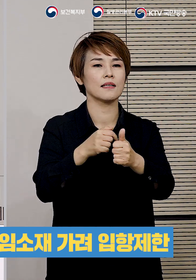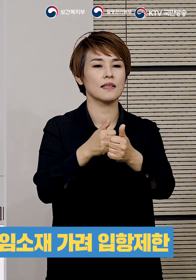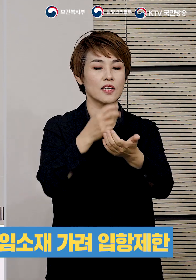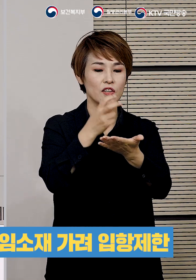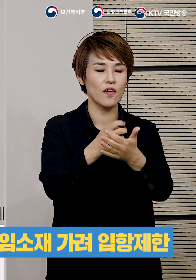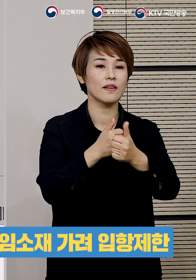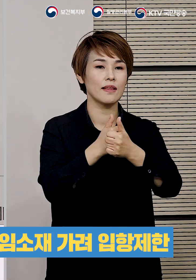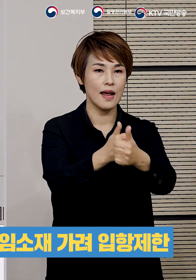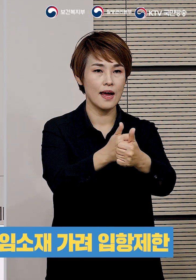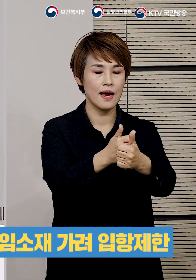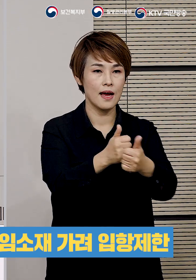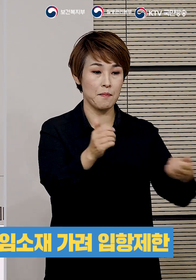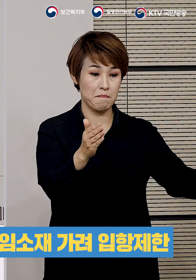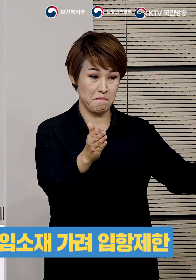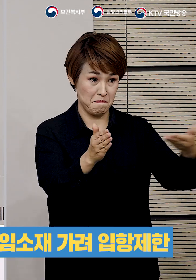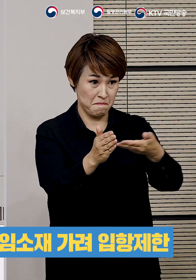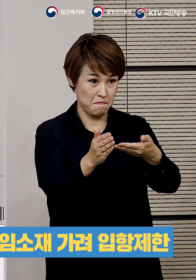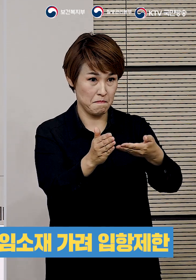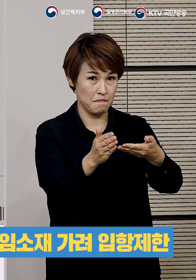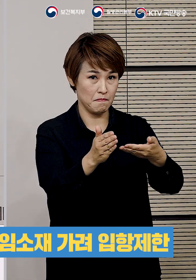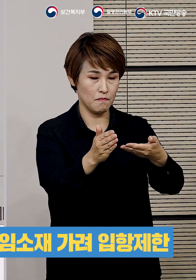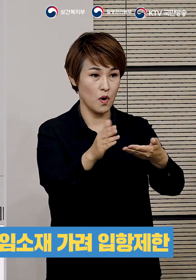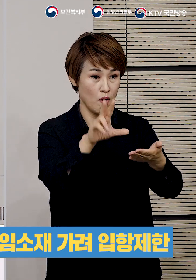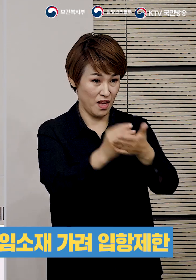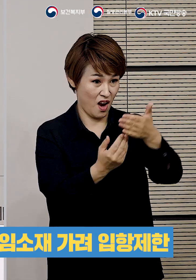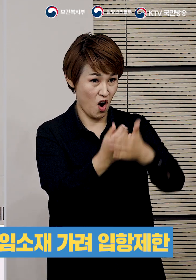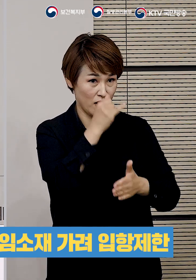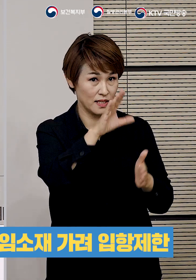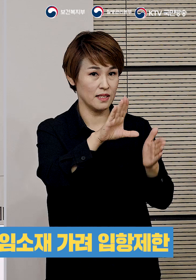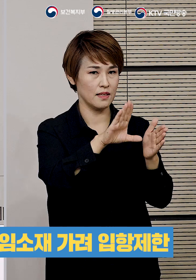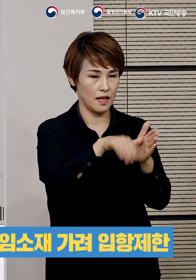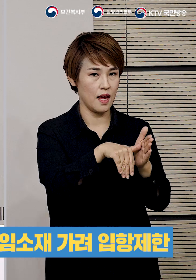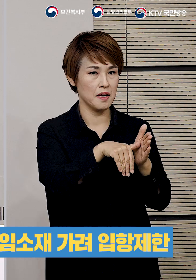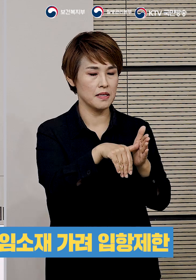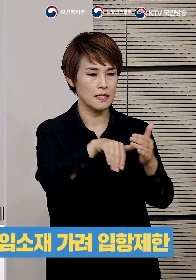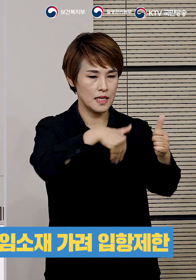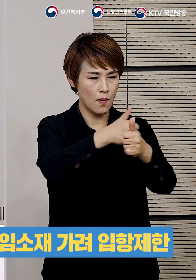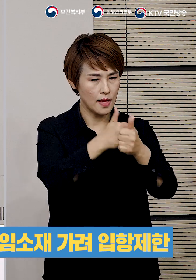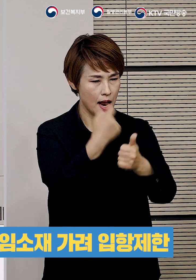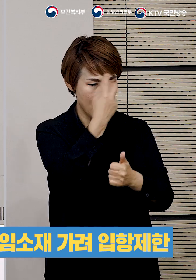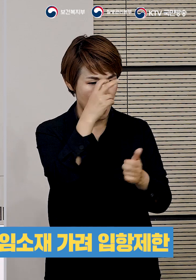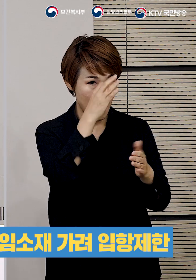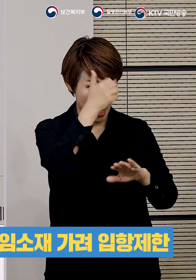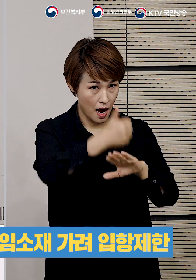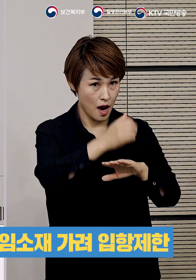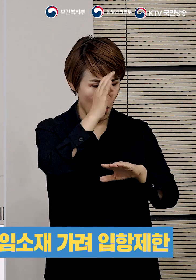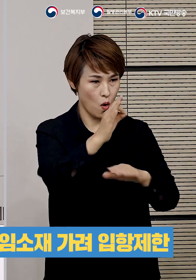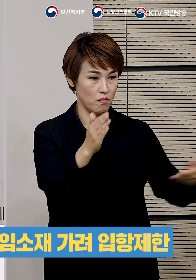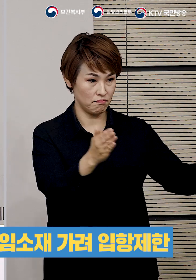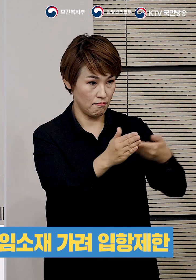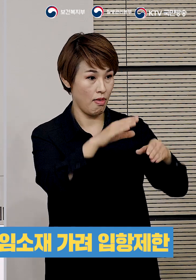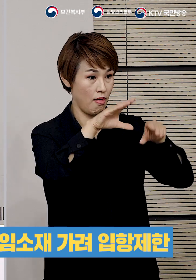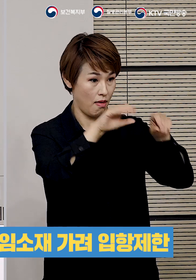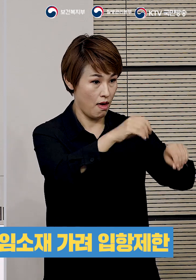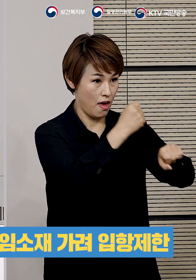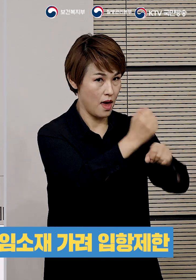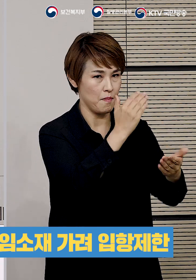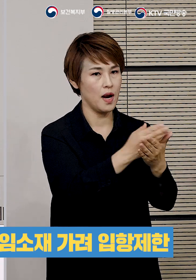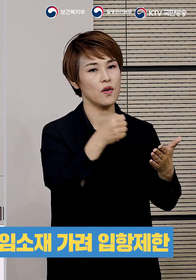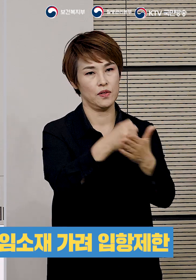근거해서 향후에 유사 사례가 발생하는 선박에 대해서는 개별 케이스별로 책임 소재를 가려서 입항 제한을 할